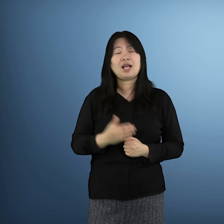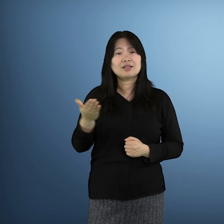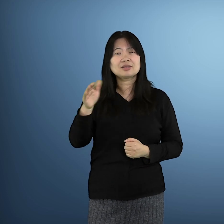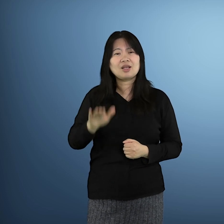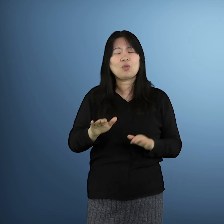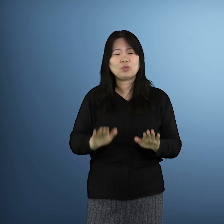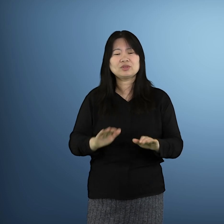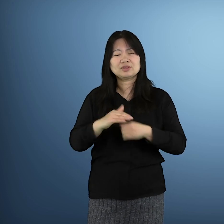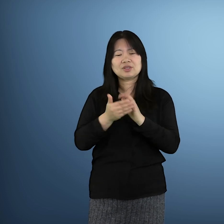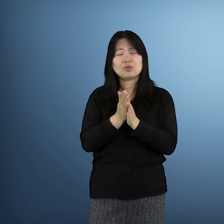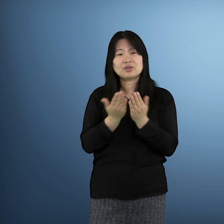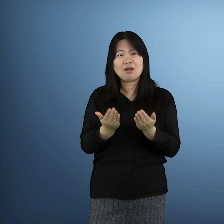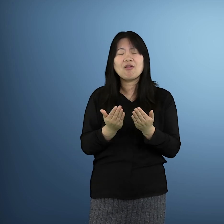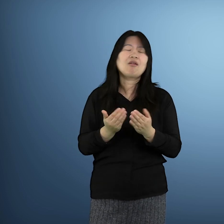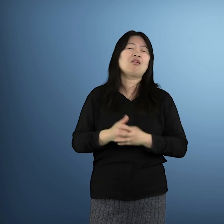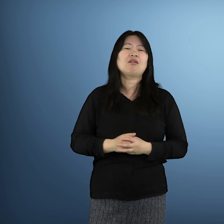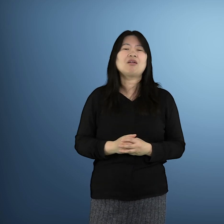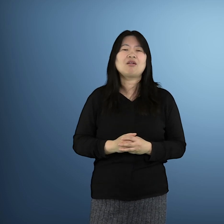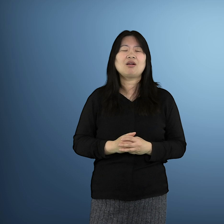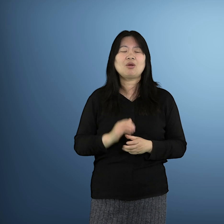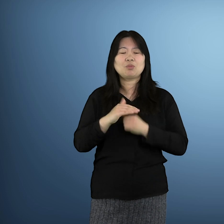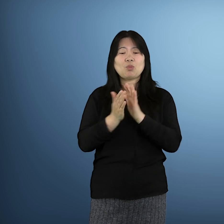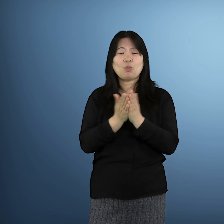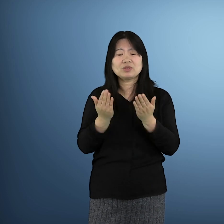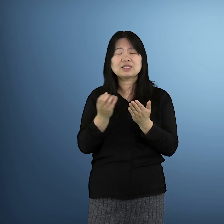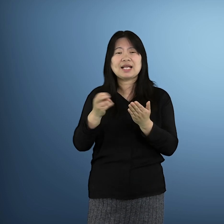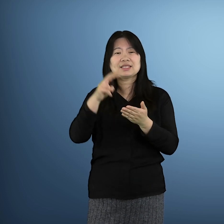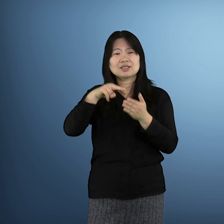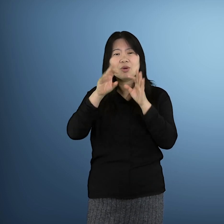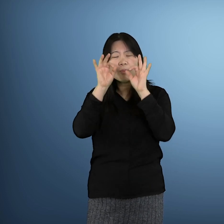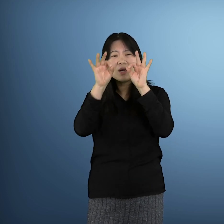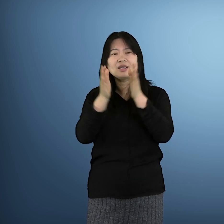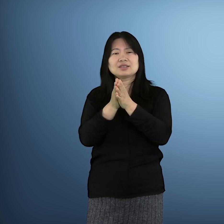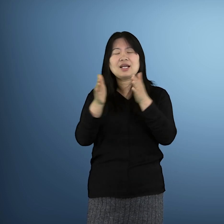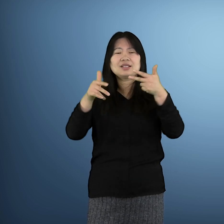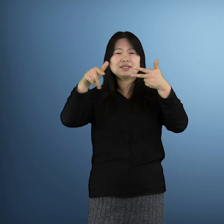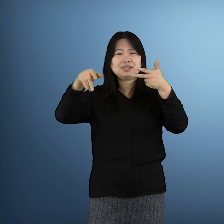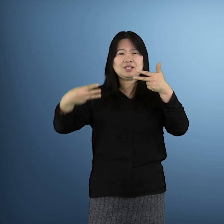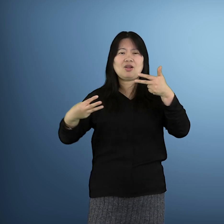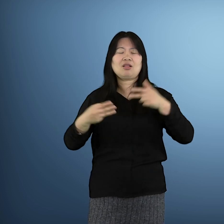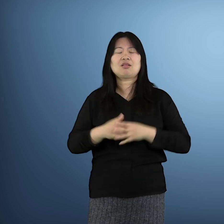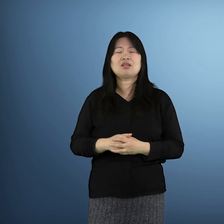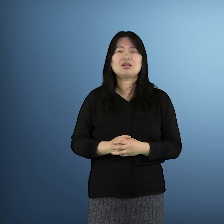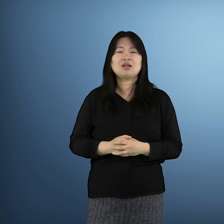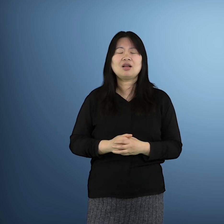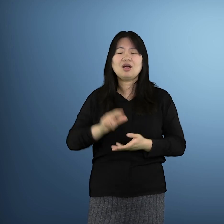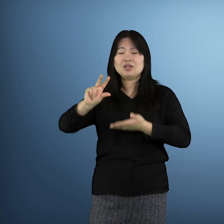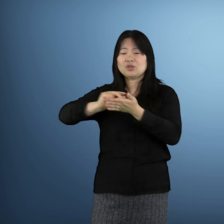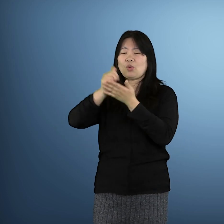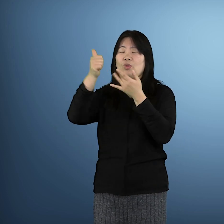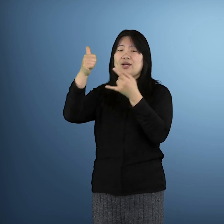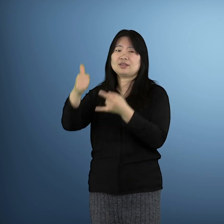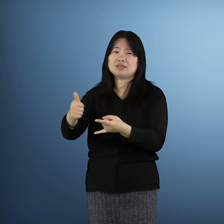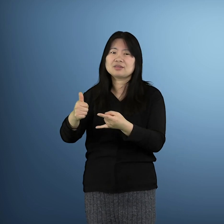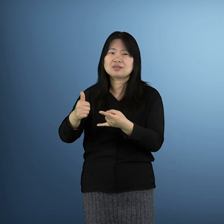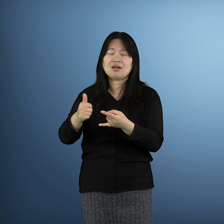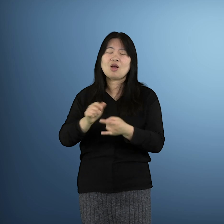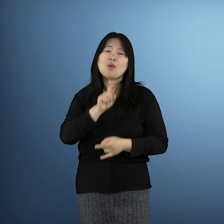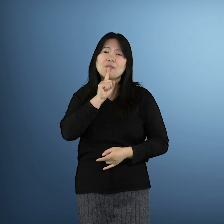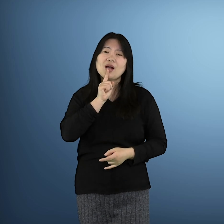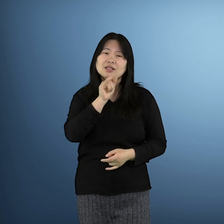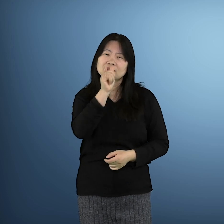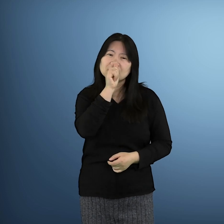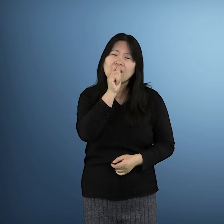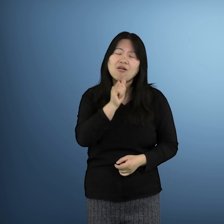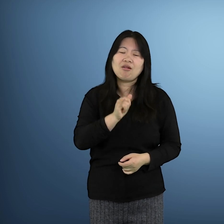그런데 오늘 성경을 좀 이제 본문부터 볼까요? 7절 이렇게 돼 있어요. 여호와께서